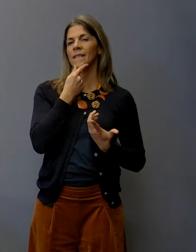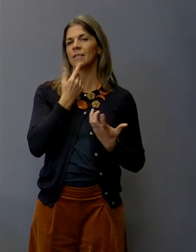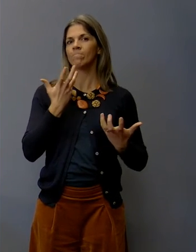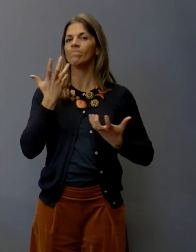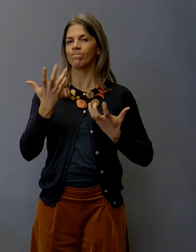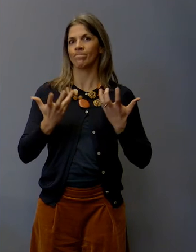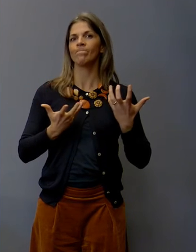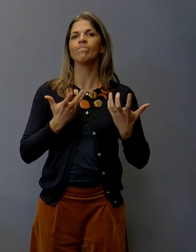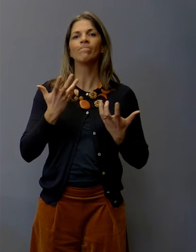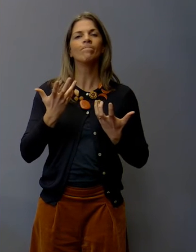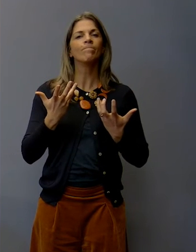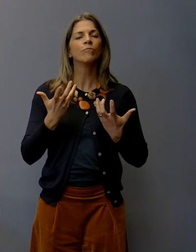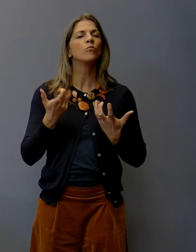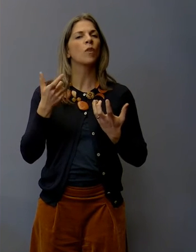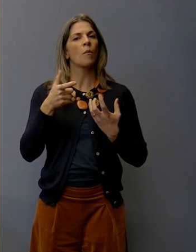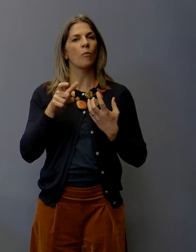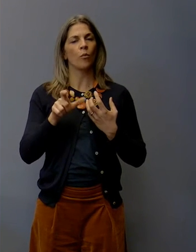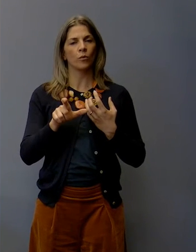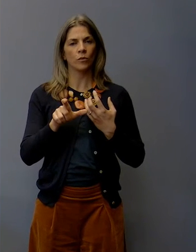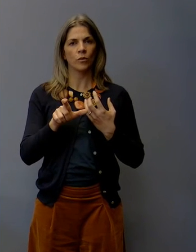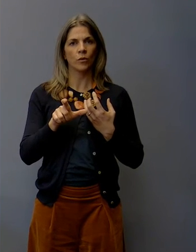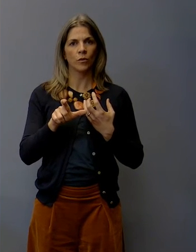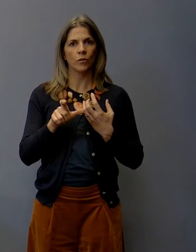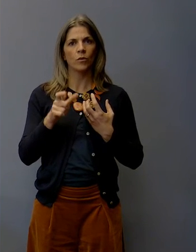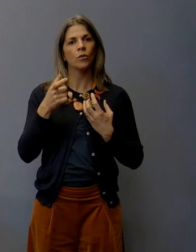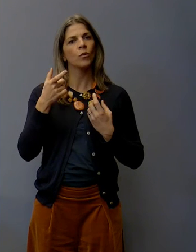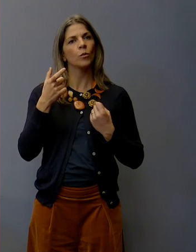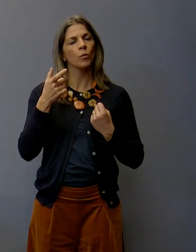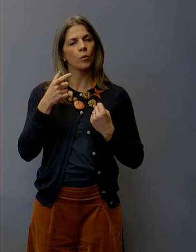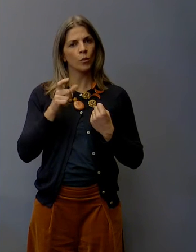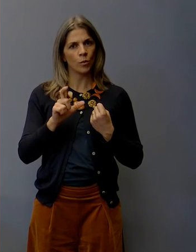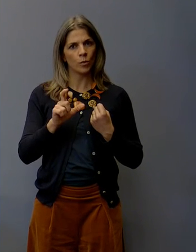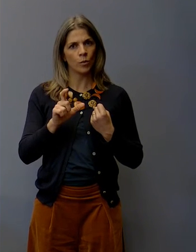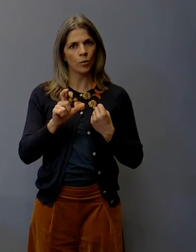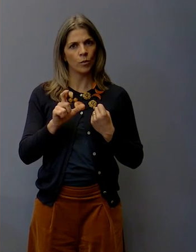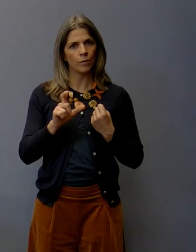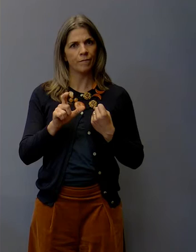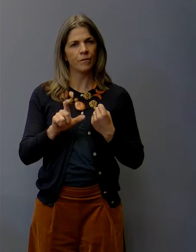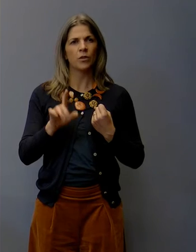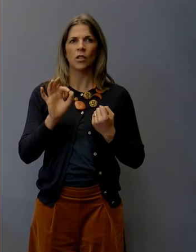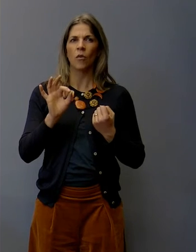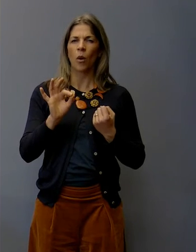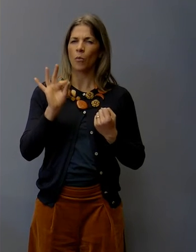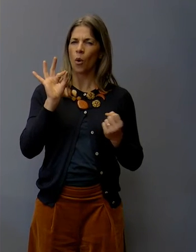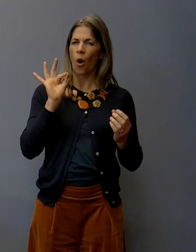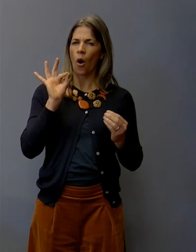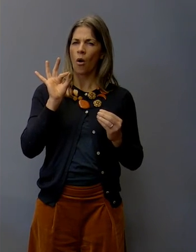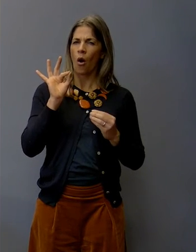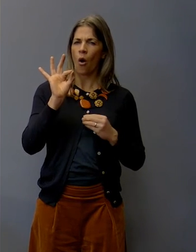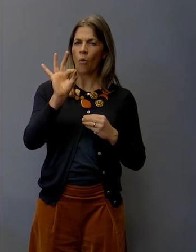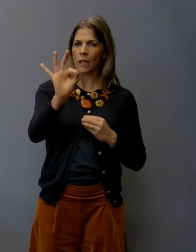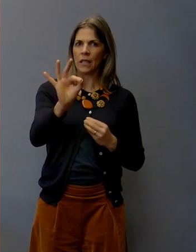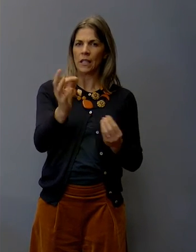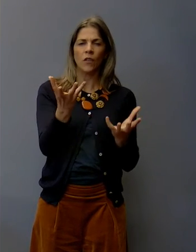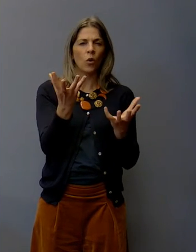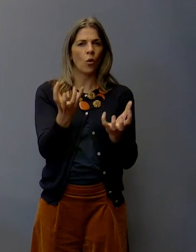traguardano sono consapevoli per la loro crudezza nell'analisi nell'analisi dei dati